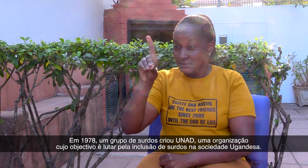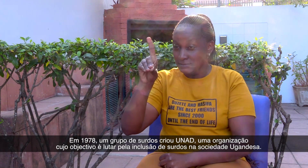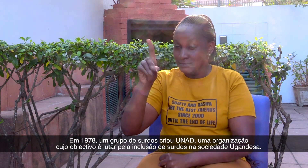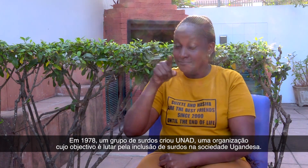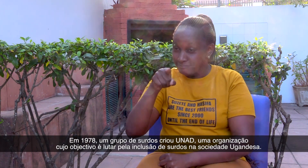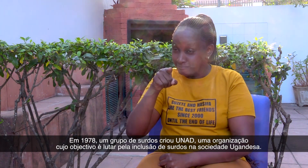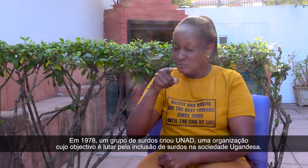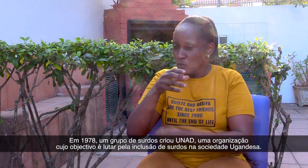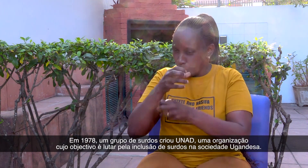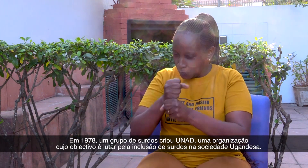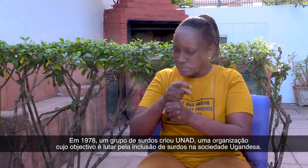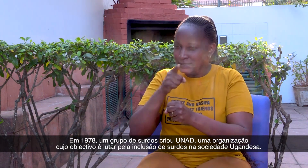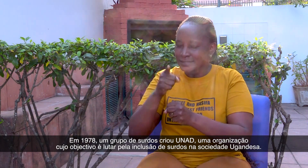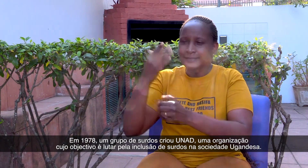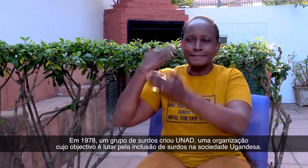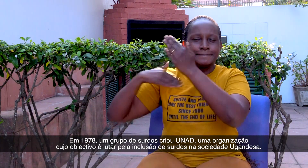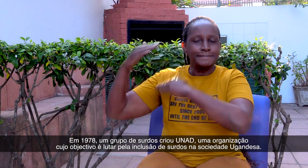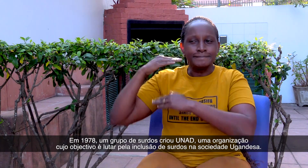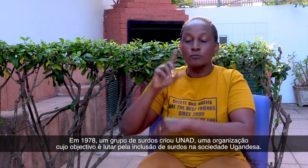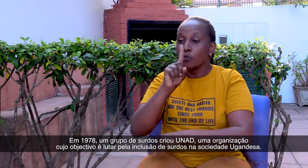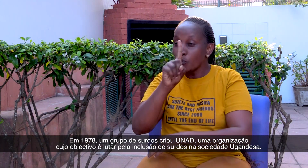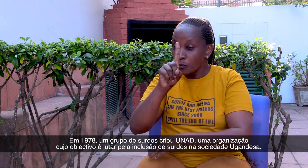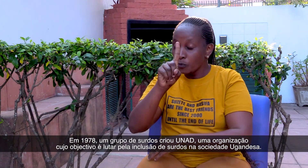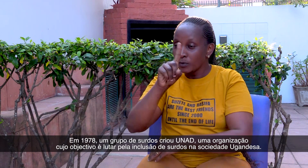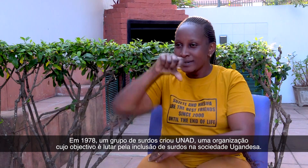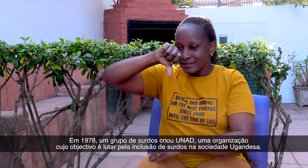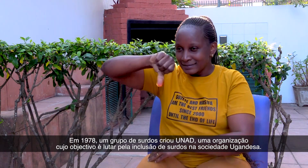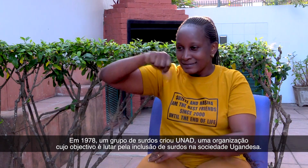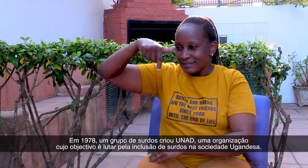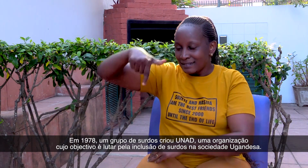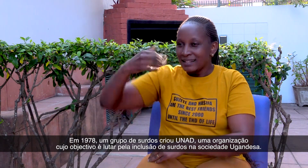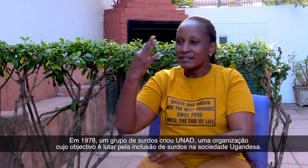Em 1978, um grupo de surdos criou o UNAD,